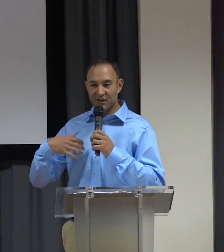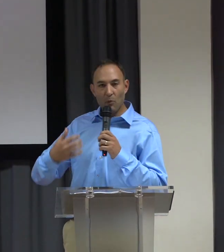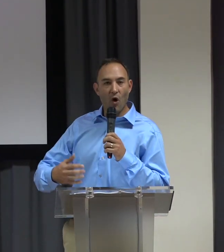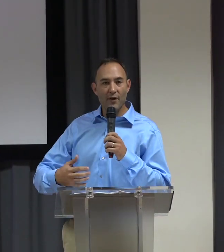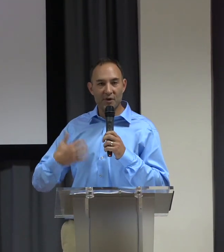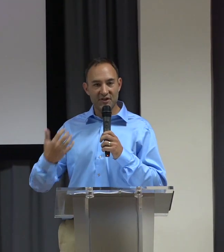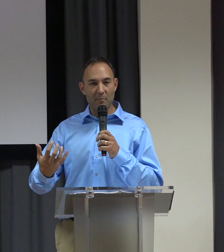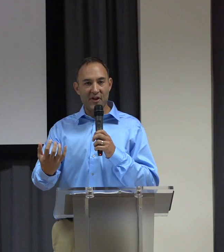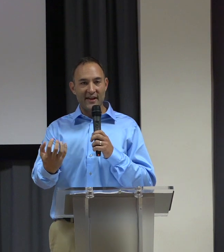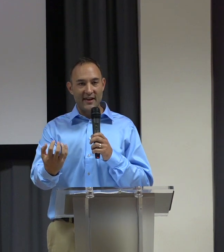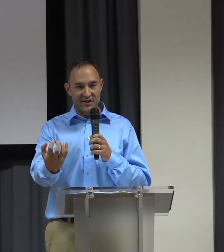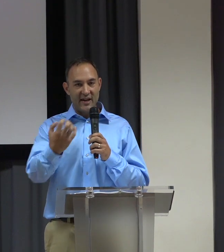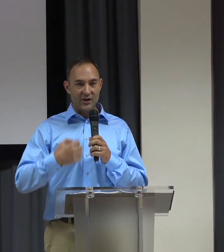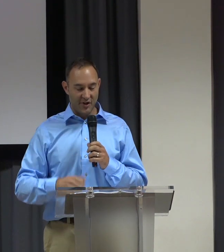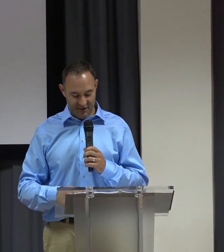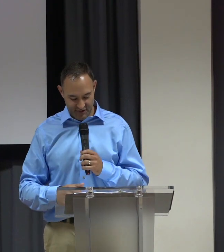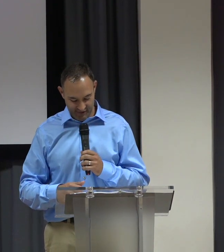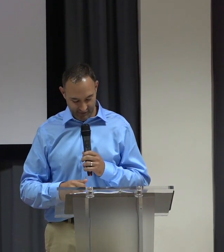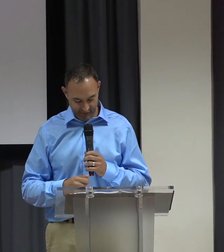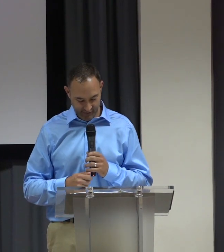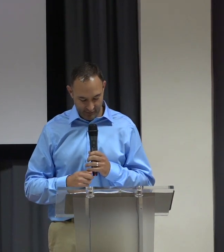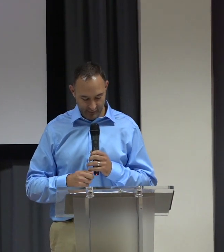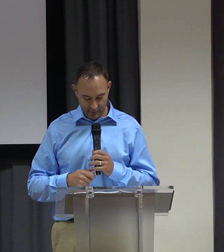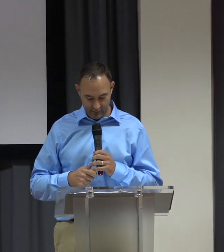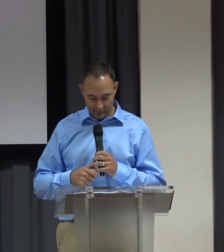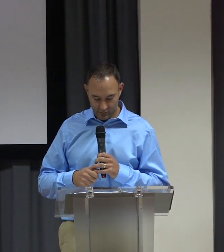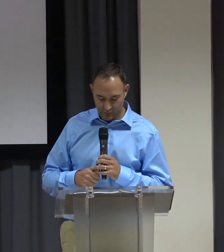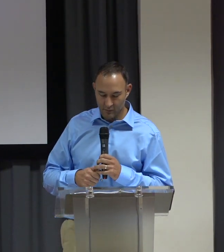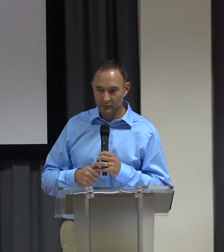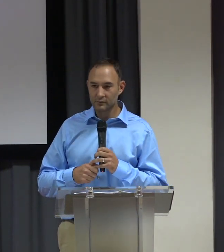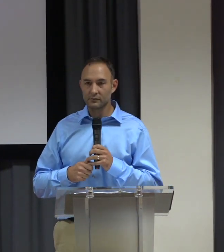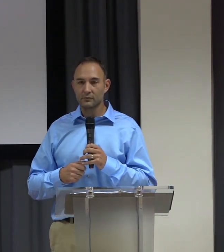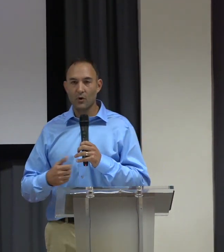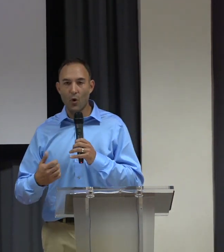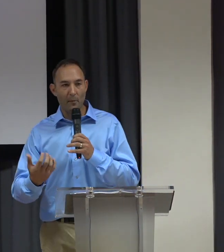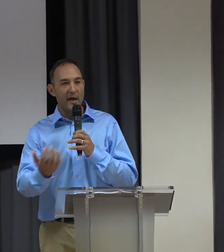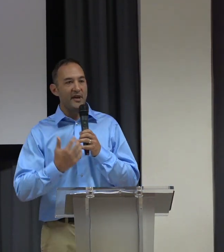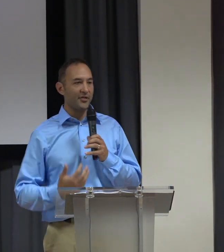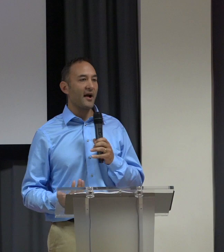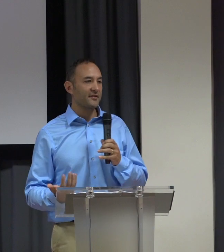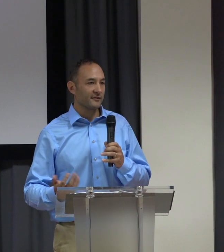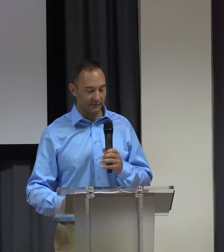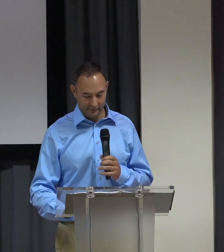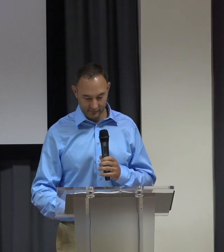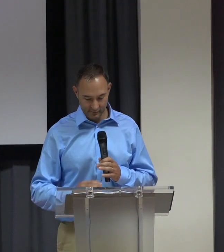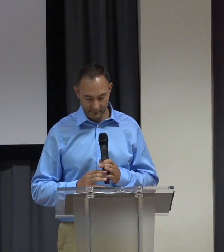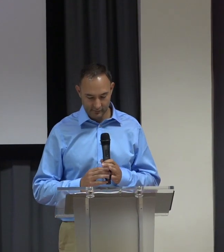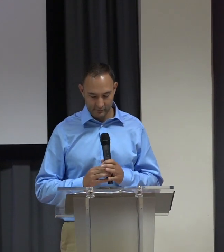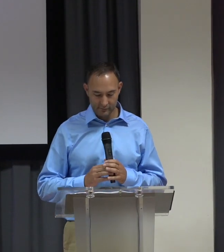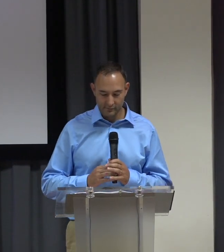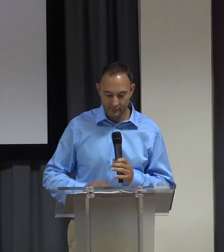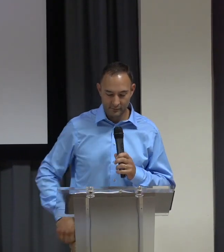that someone or something is dangerous que quelque chose ou quelqu'un est dangereux or may be a threat. ou peut